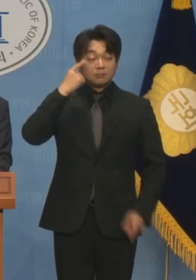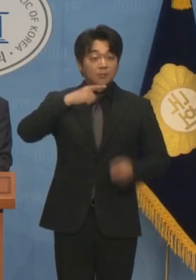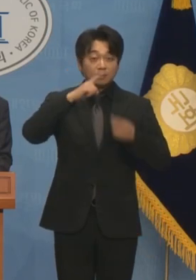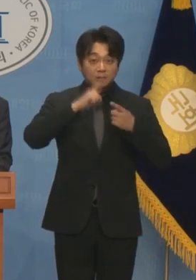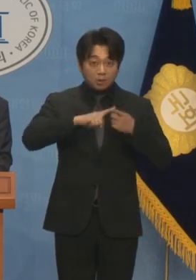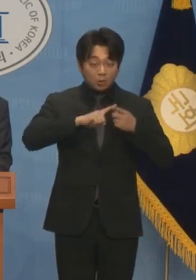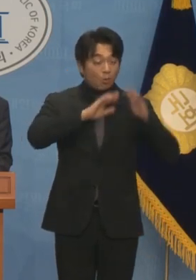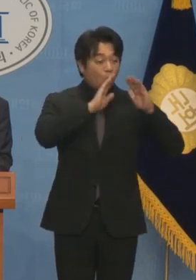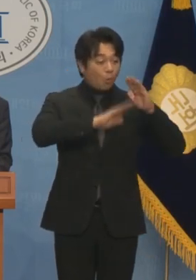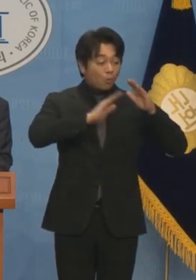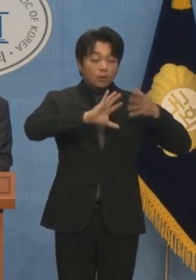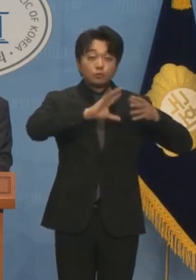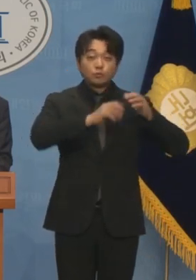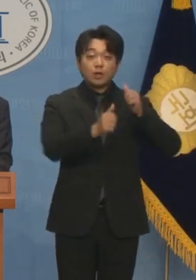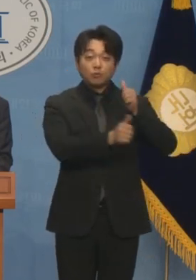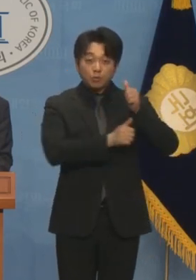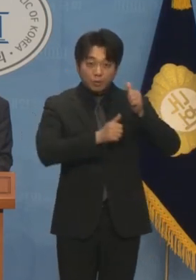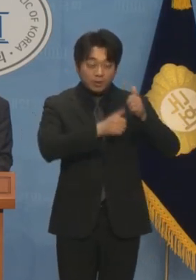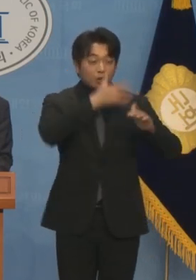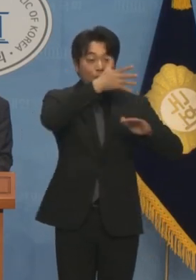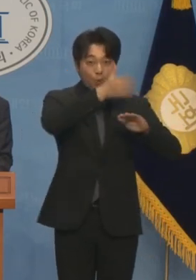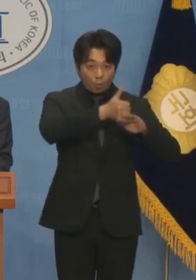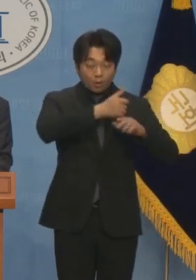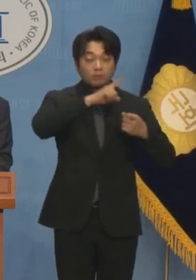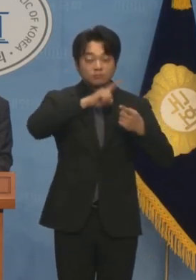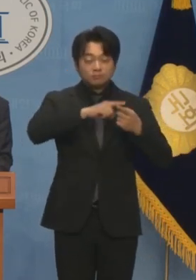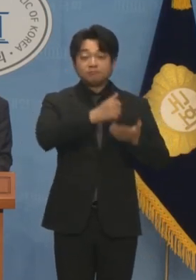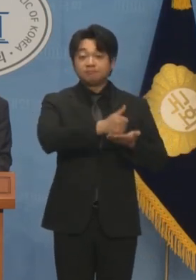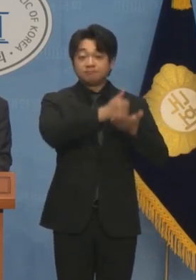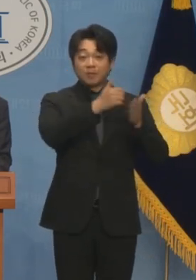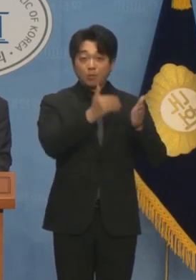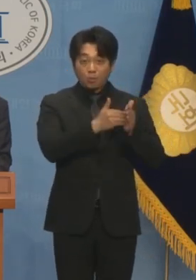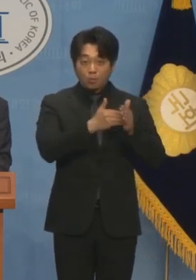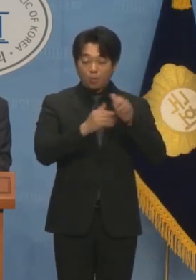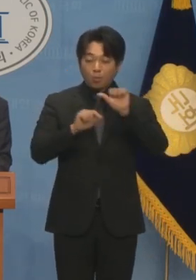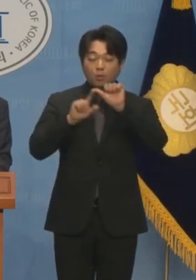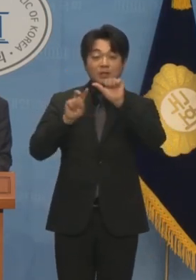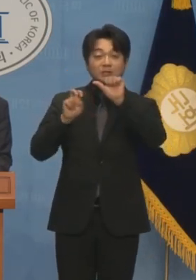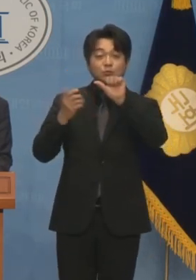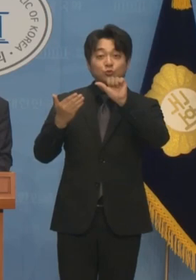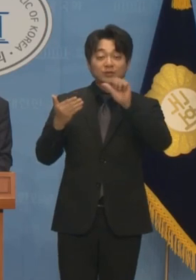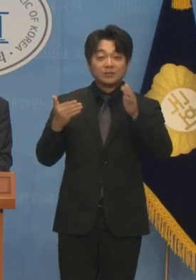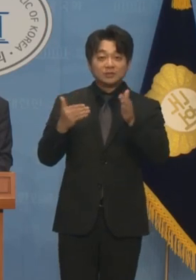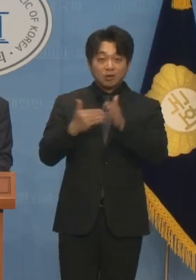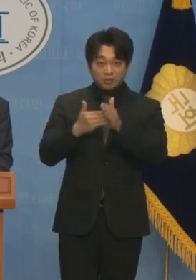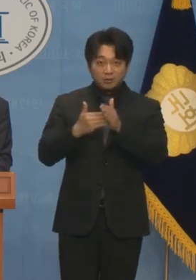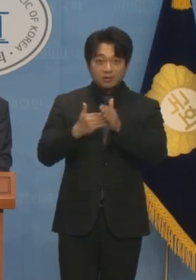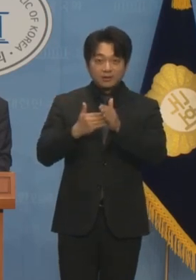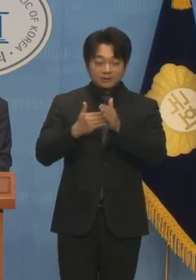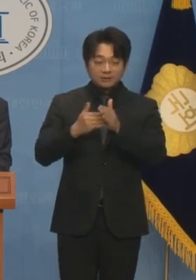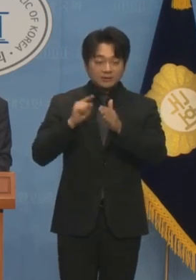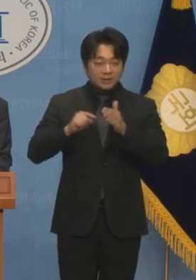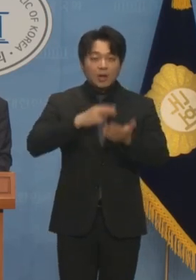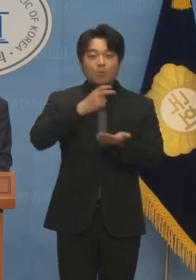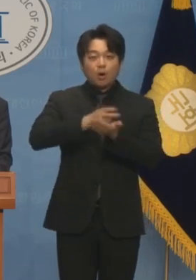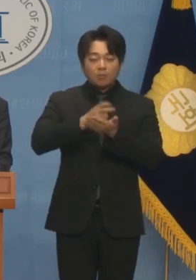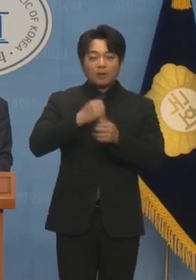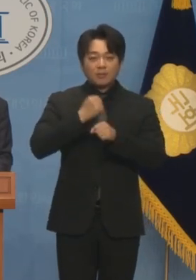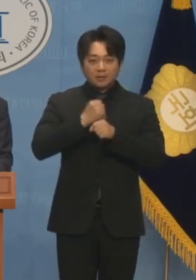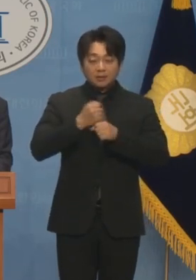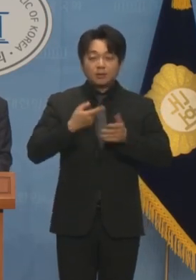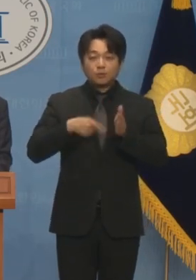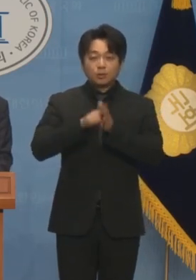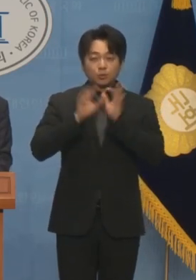국민공론조사위원회 결과를 존중하며 21대 국회 내에 최대한 입법 성과가 이루어지도록 최선을 다할